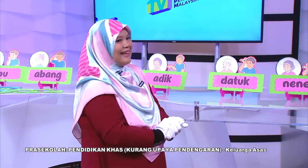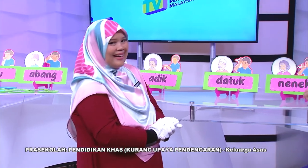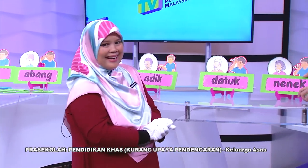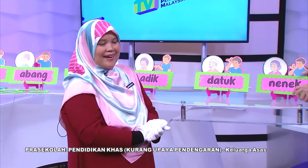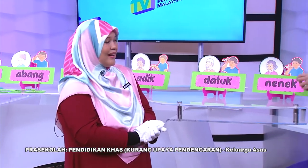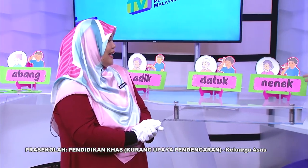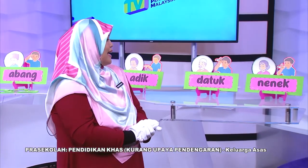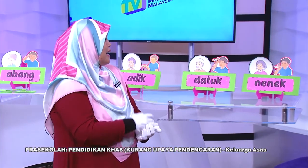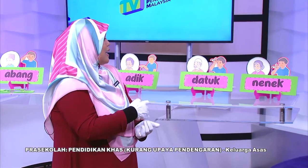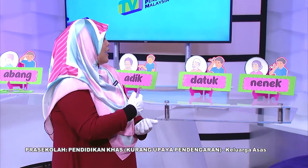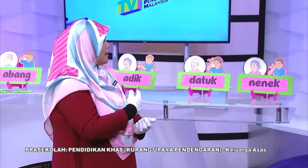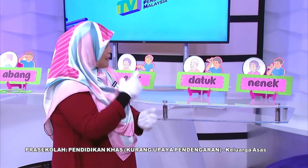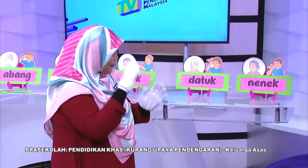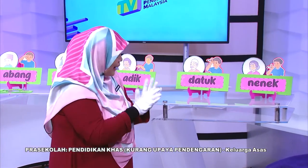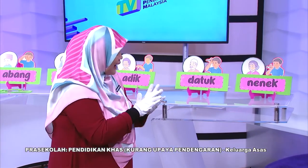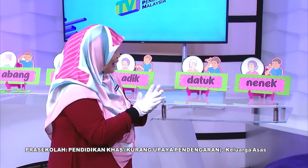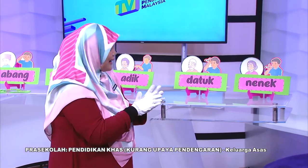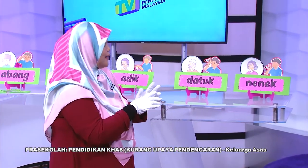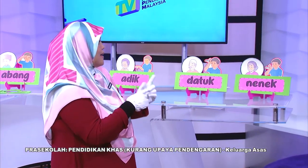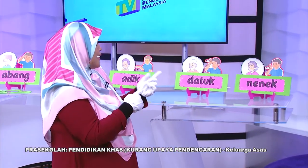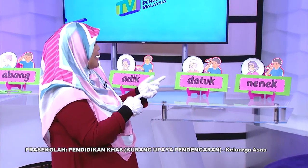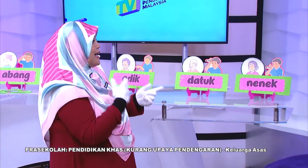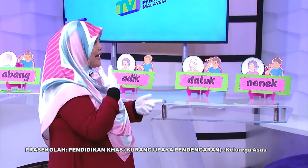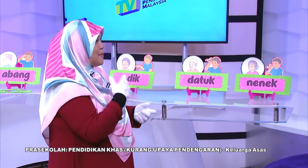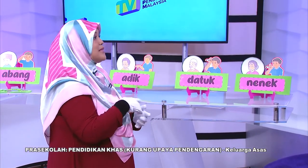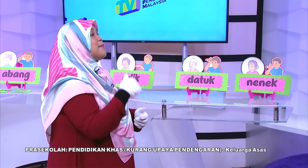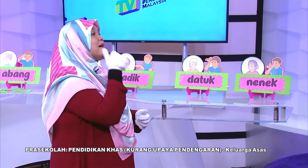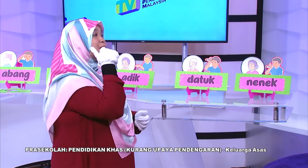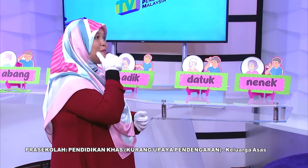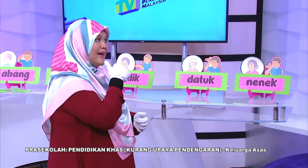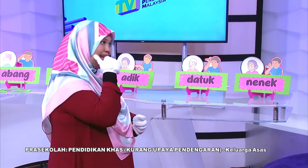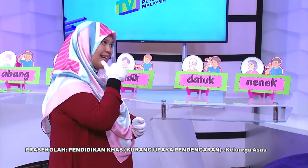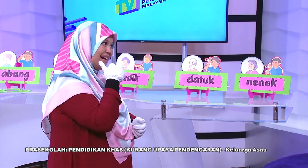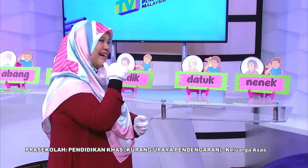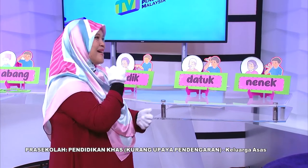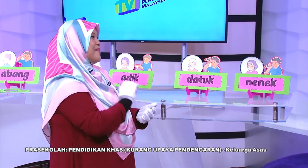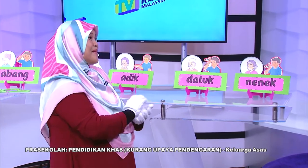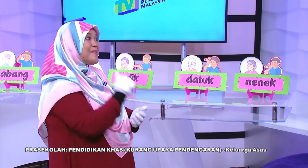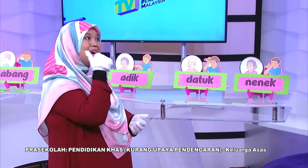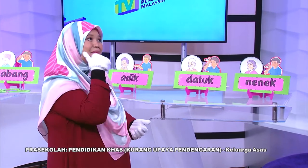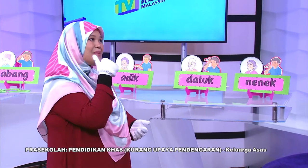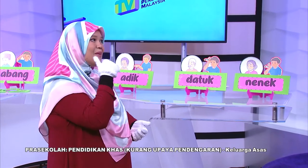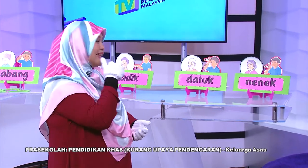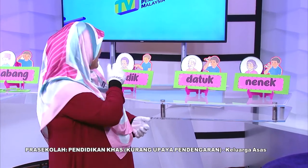Oke gambar inilah mesjid perempuan information May